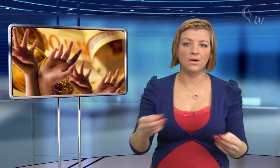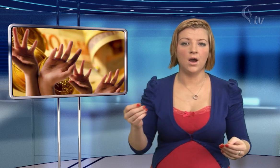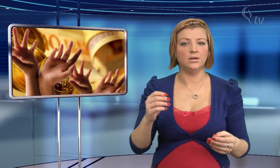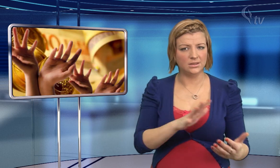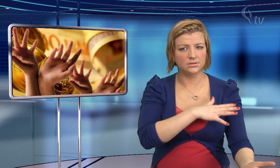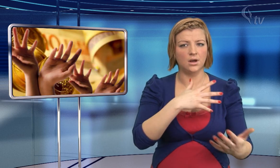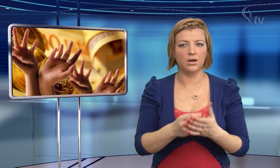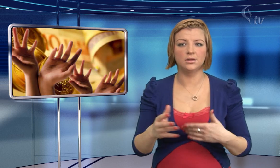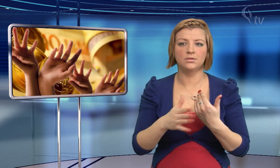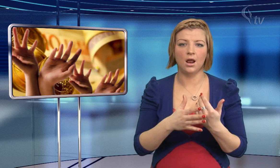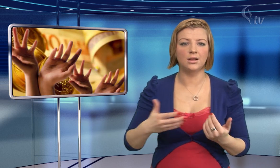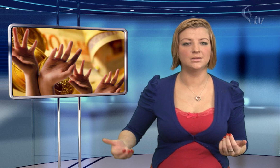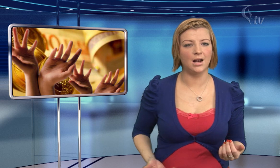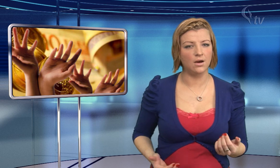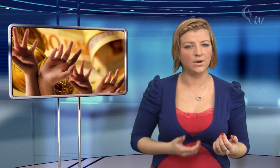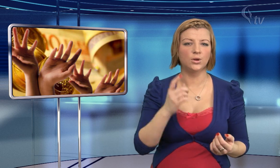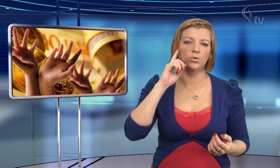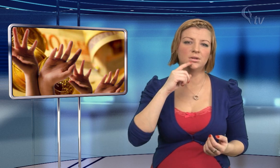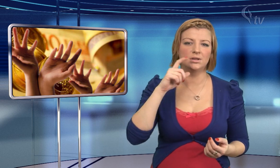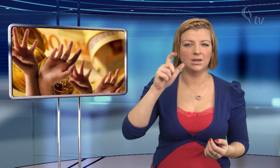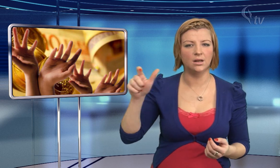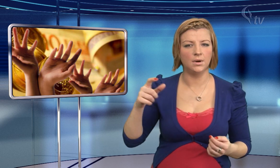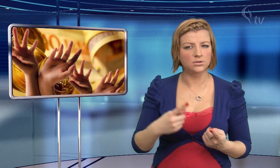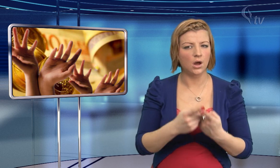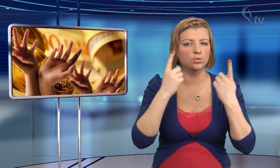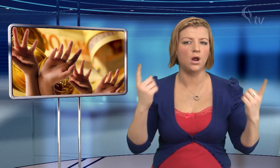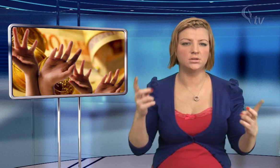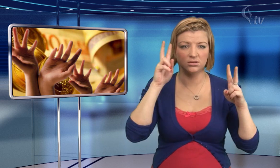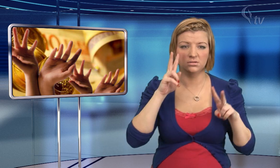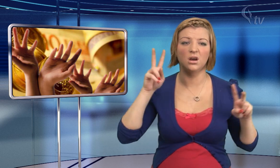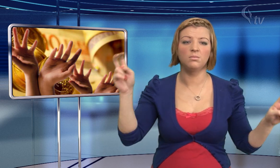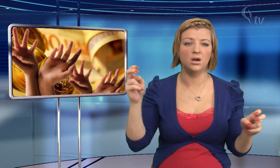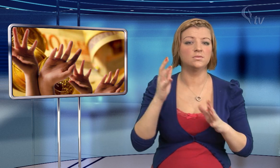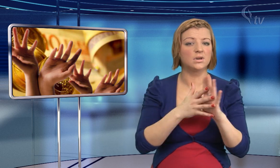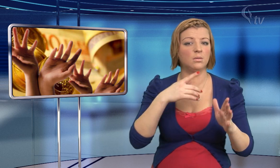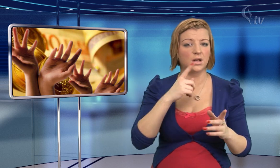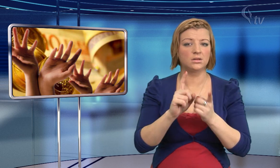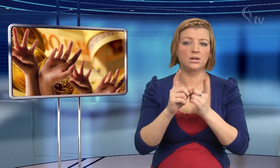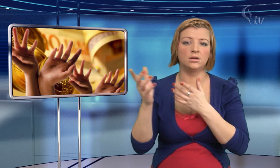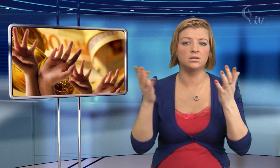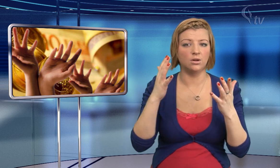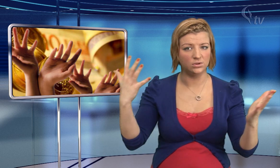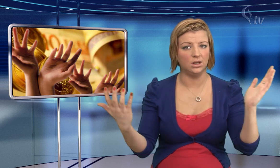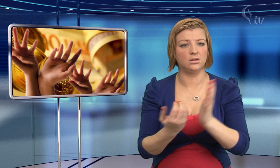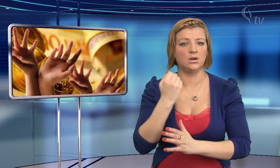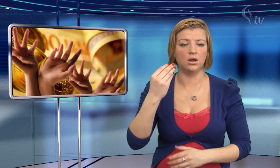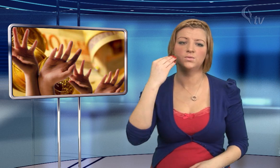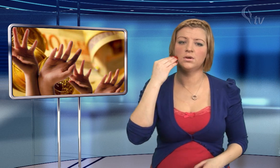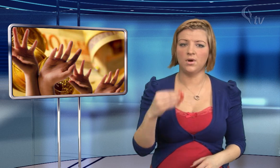2011. aasta kevadest alates on Tallinnas elavatele kurtidele inimestele aktuaalseks teemaks olnud viipekeele tõlketeenuse kättesaadavus